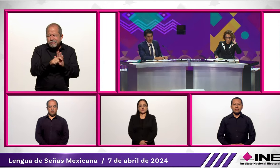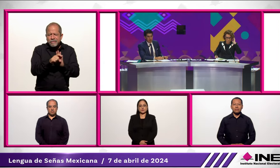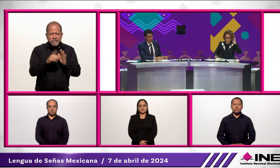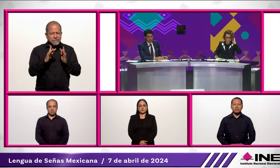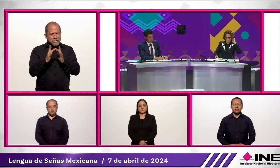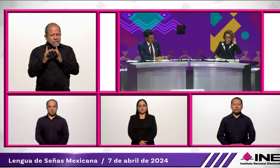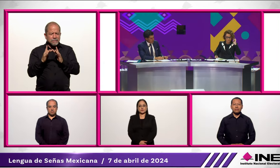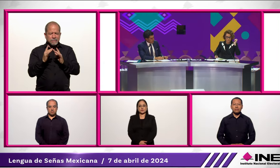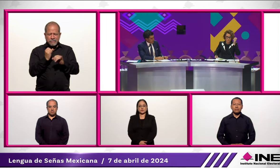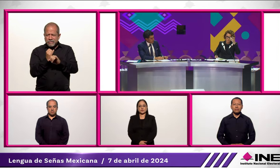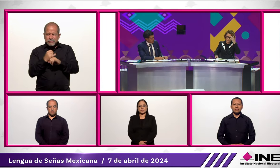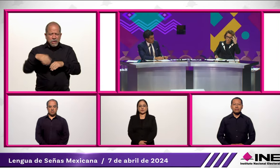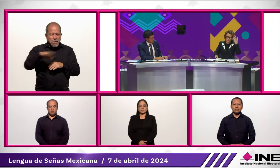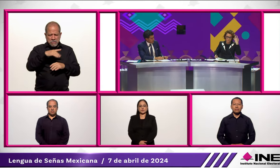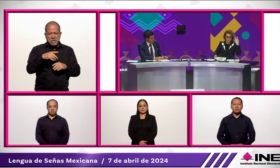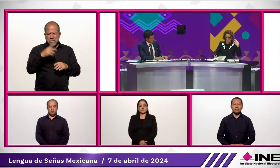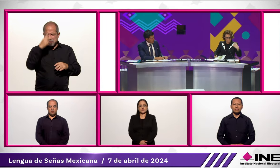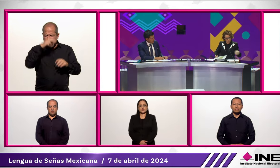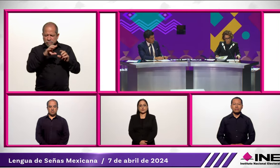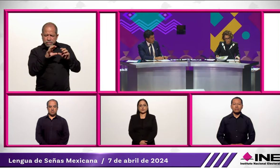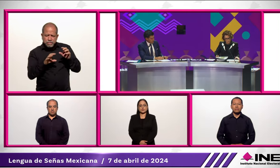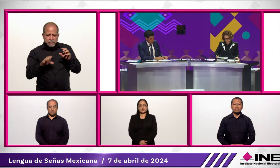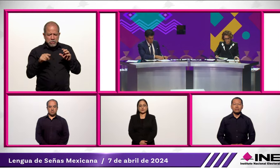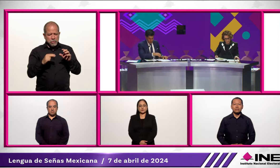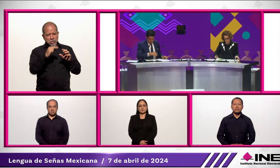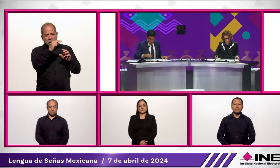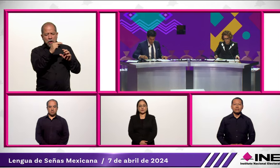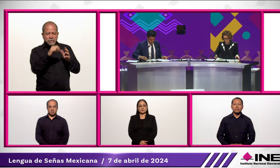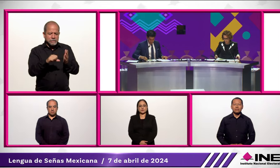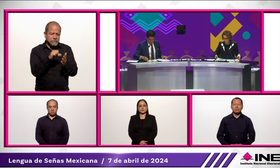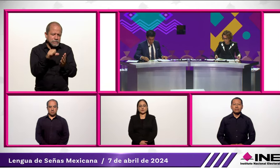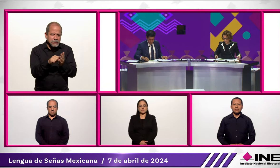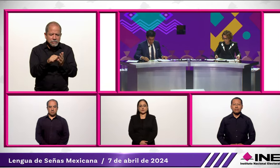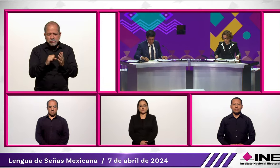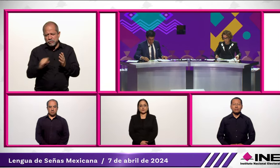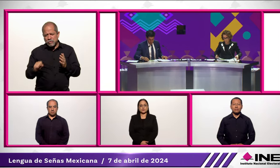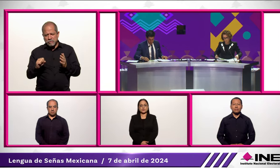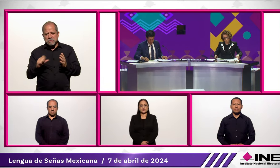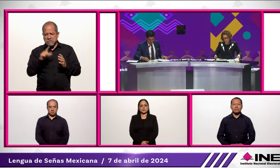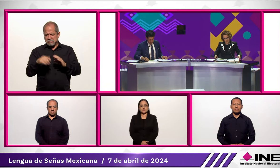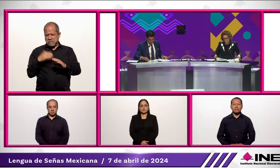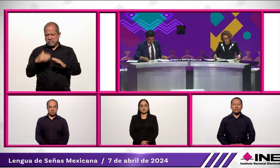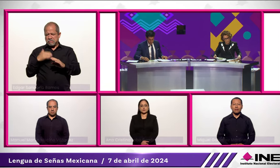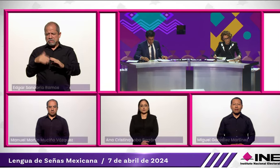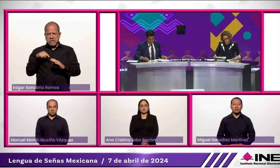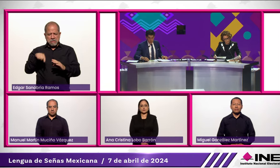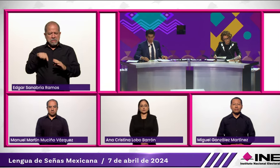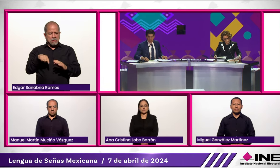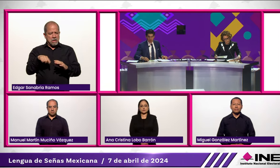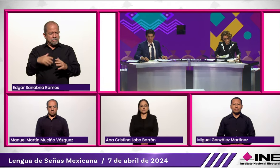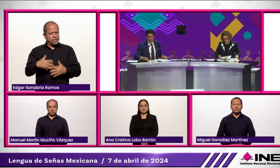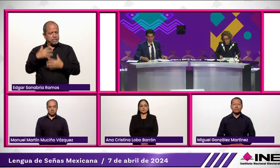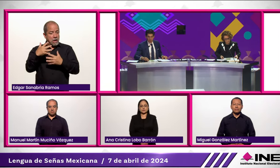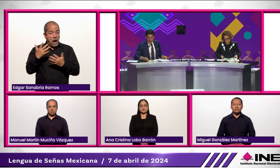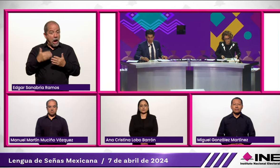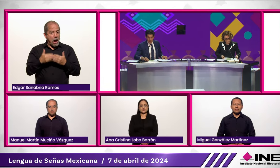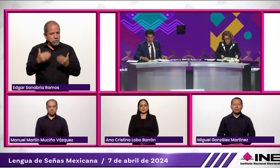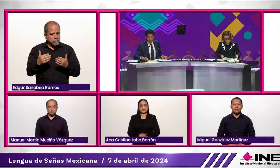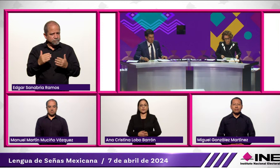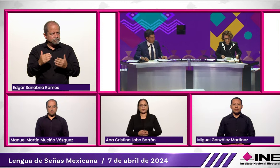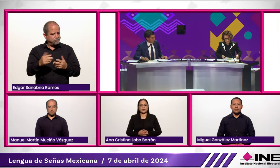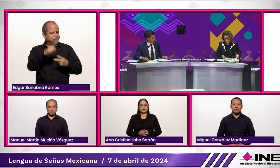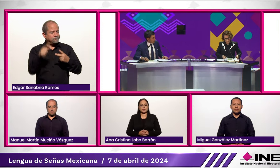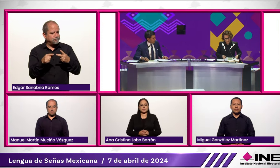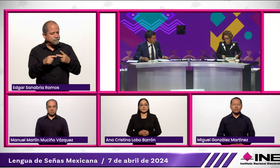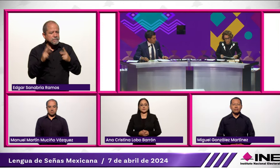regiones del país, preguntas del norte, del centro y del sur. Comenzamos este bloque 2 de preguntas con el candidato Jorge Máynez